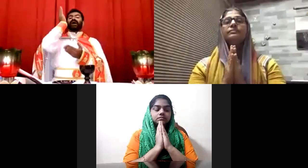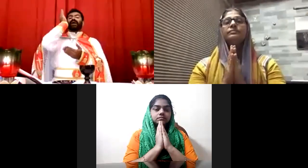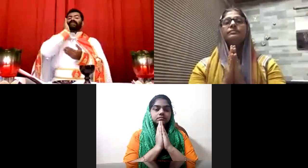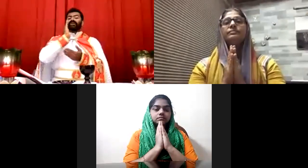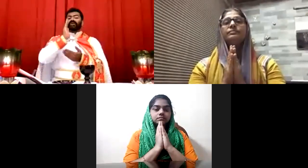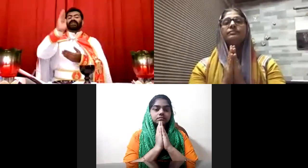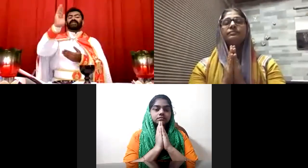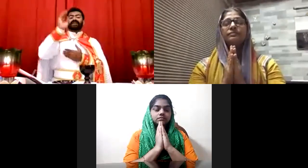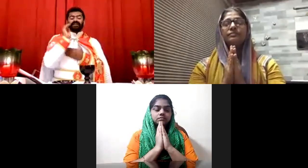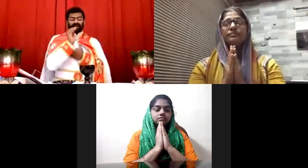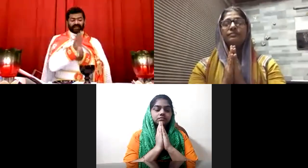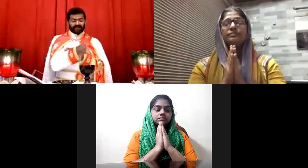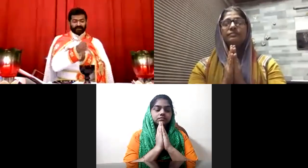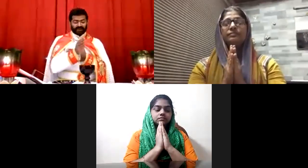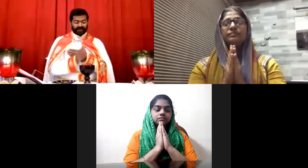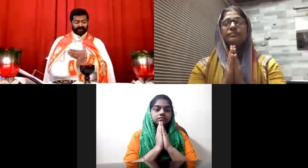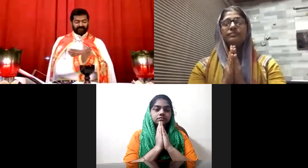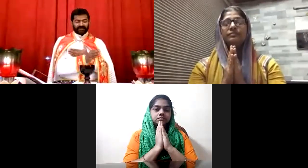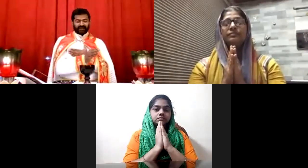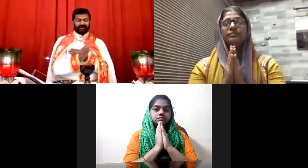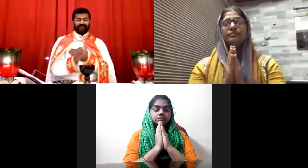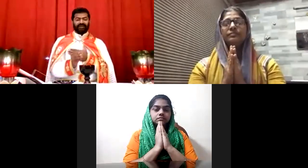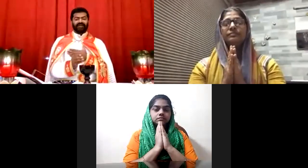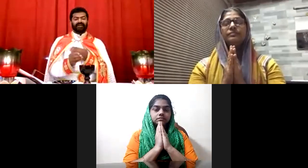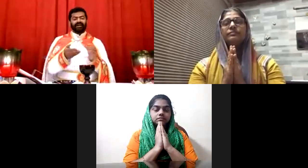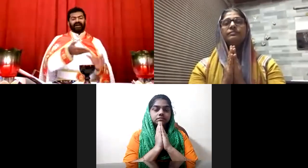കൃതജ്ഞതാ സ്തോത്രം ചെയ്ത് വാഴ്ത്തി